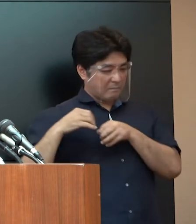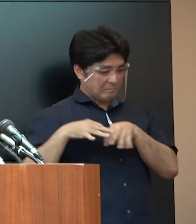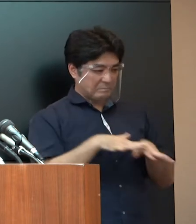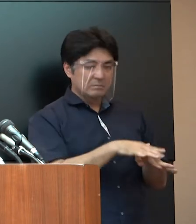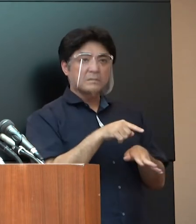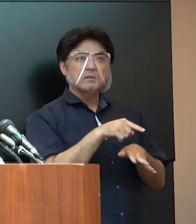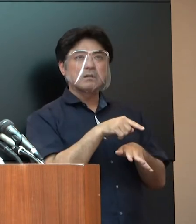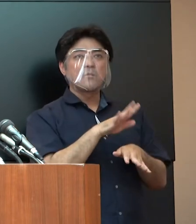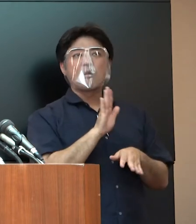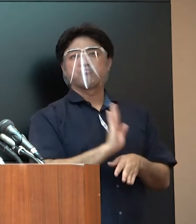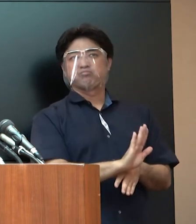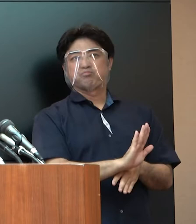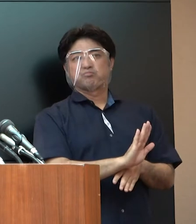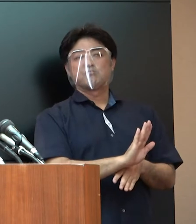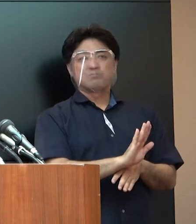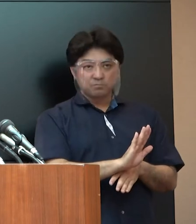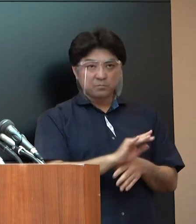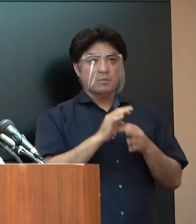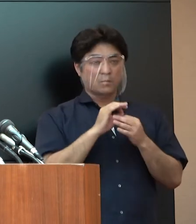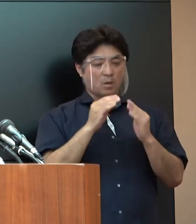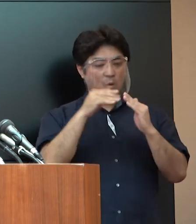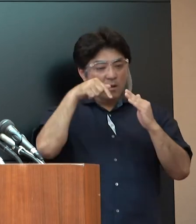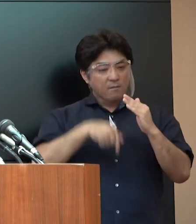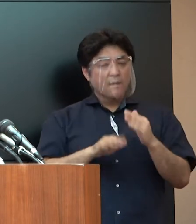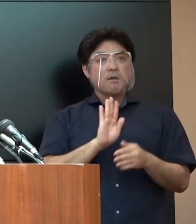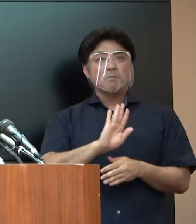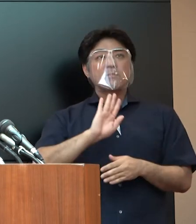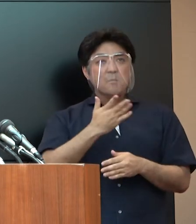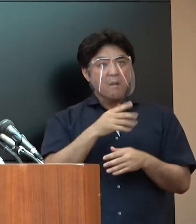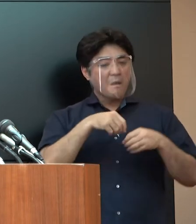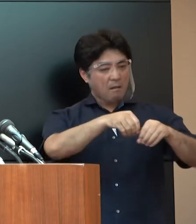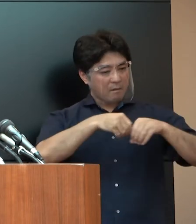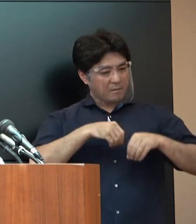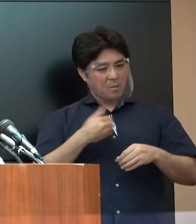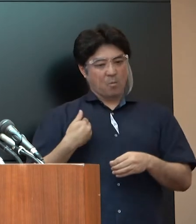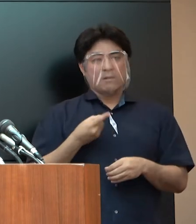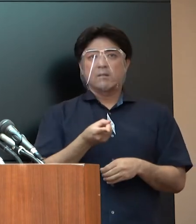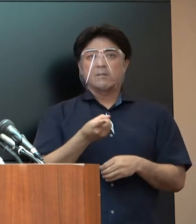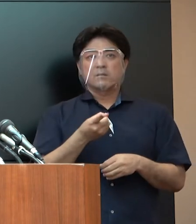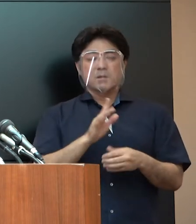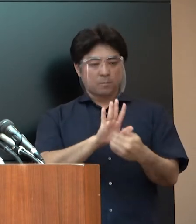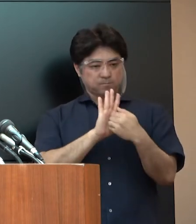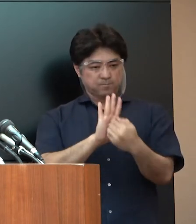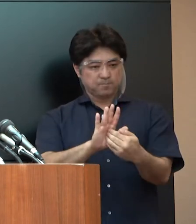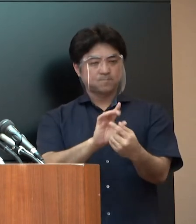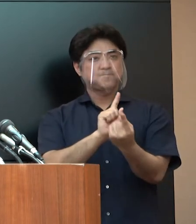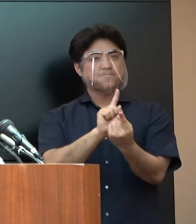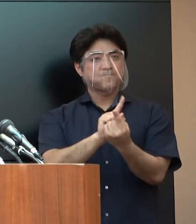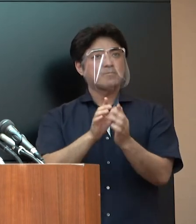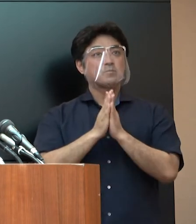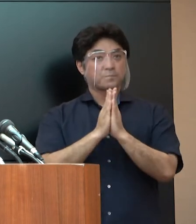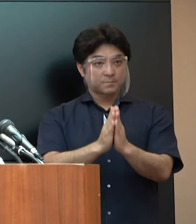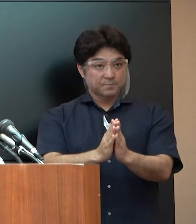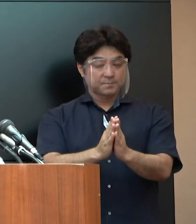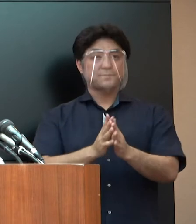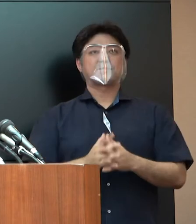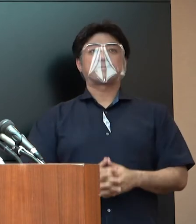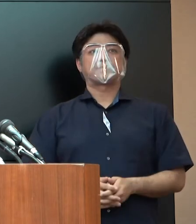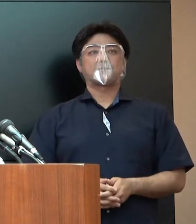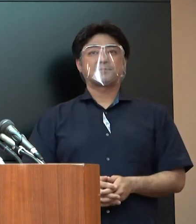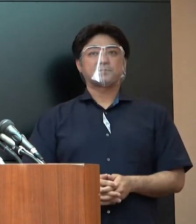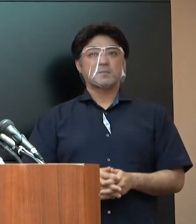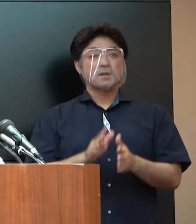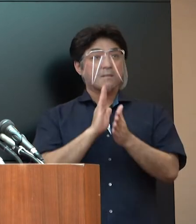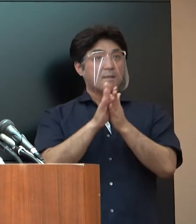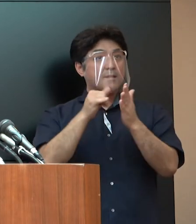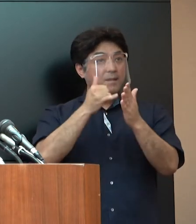染する事例も発生していることから、家庭内であっても感染が起こらないよう予防策の徹底をお願いいたします。